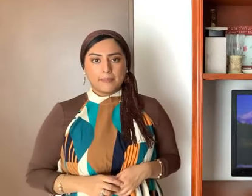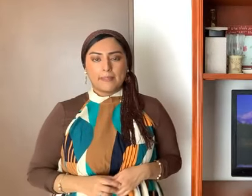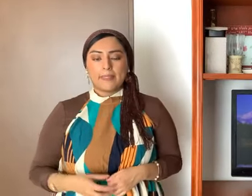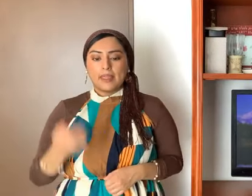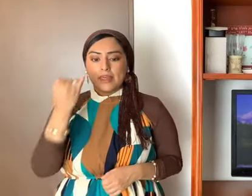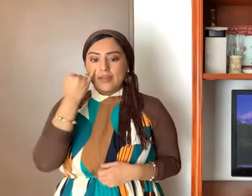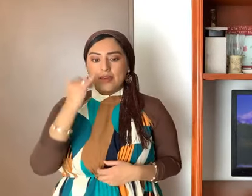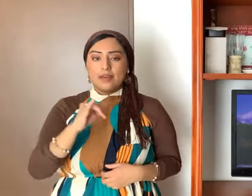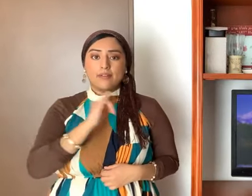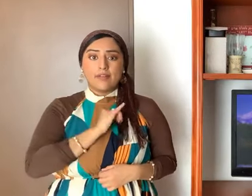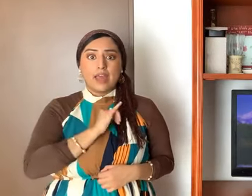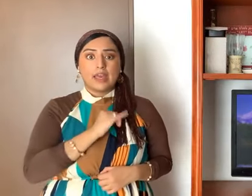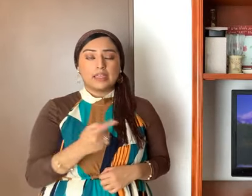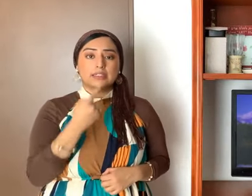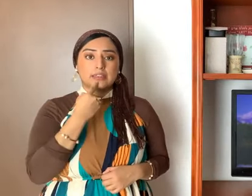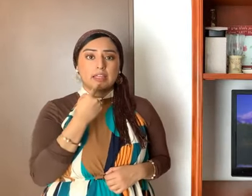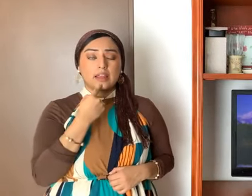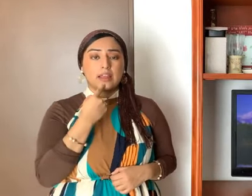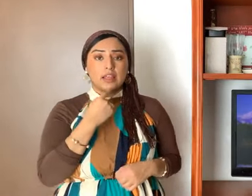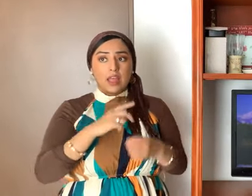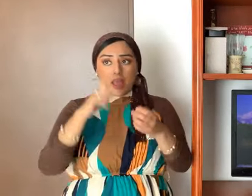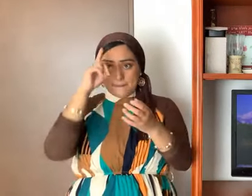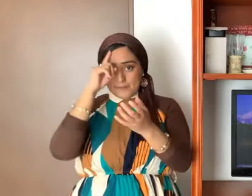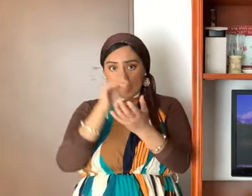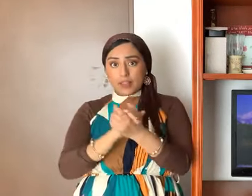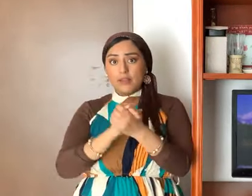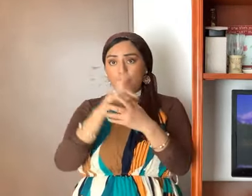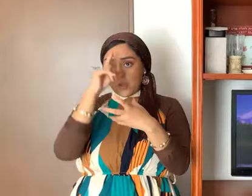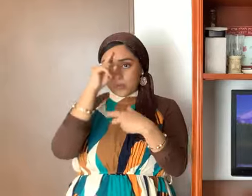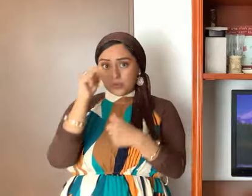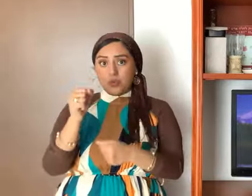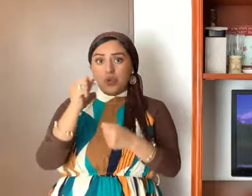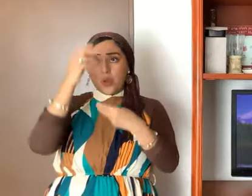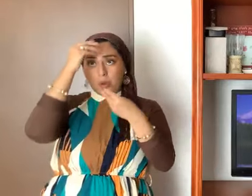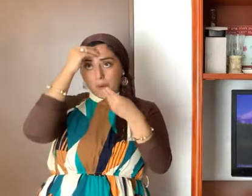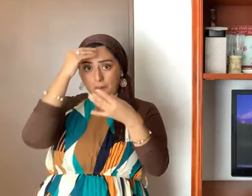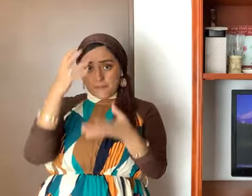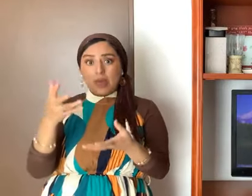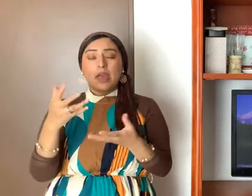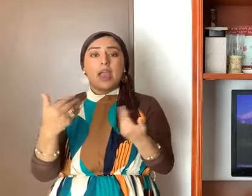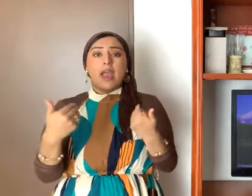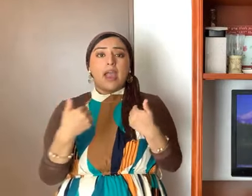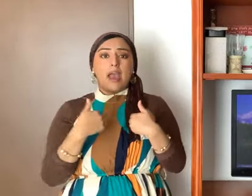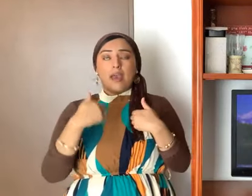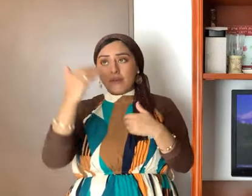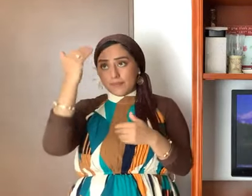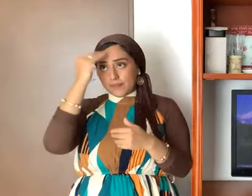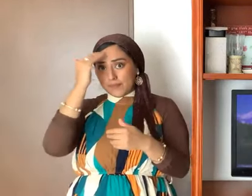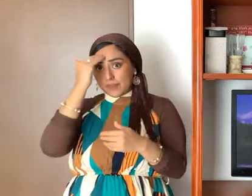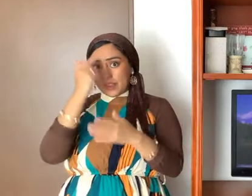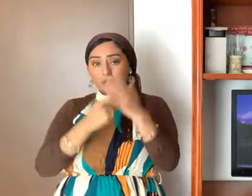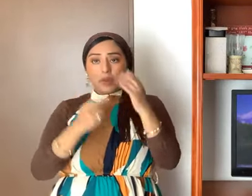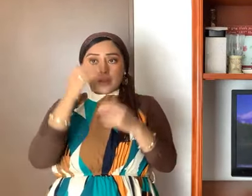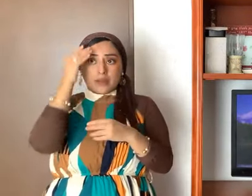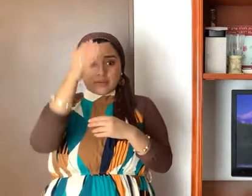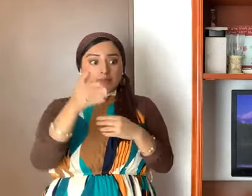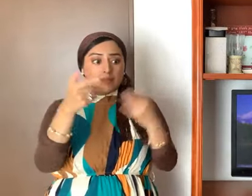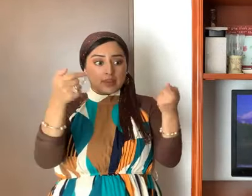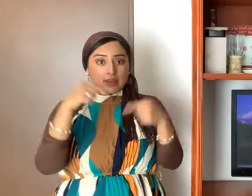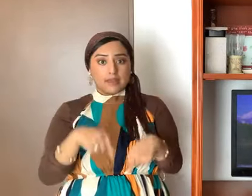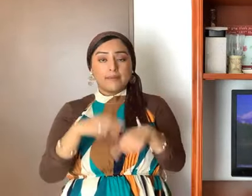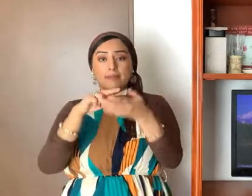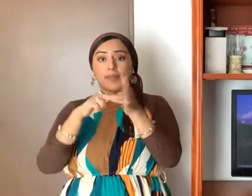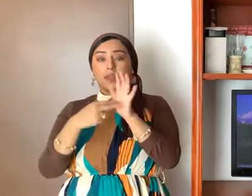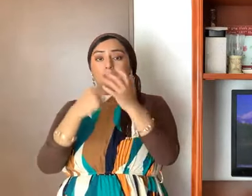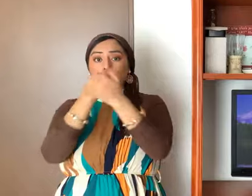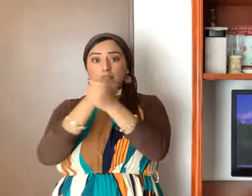Si yo digo que creo, confío y obedezco, tengo certeza en lo que vendrá, que es la salvación,